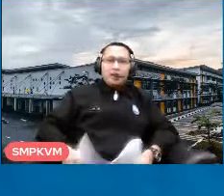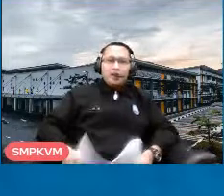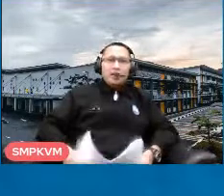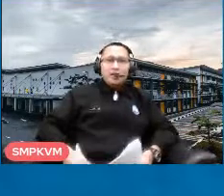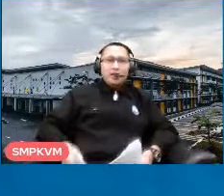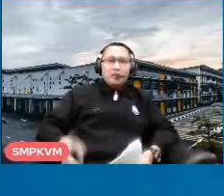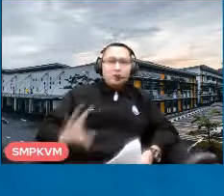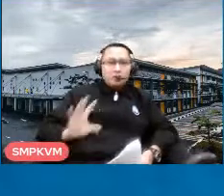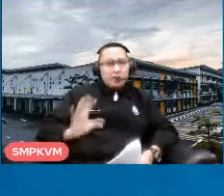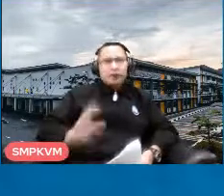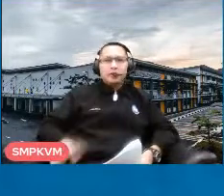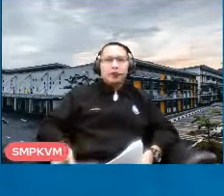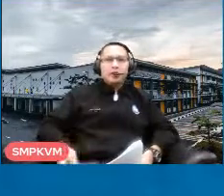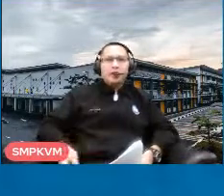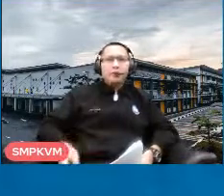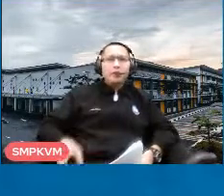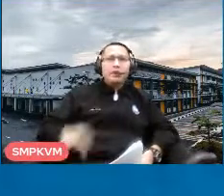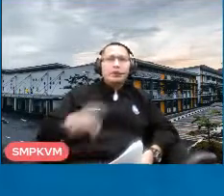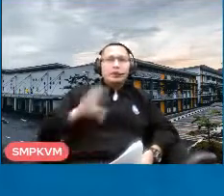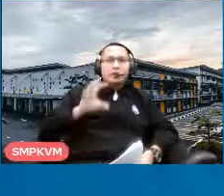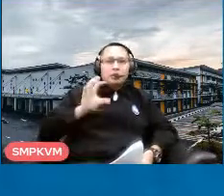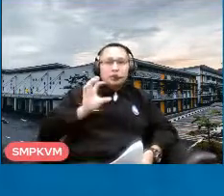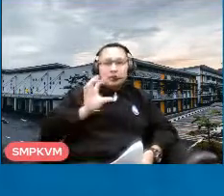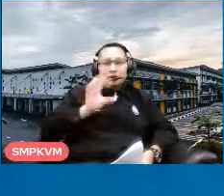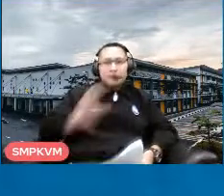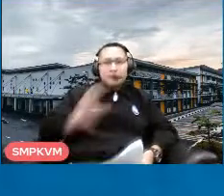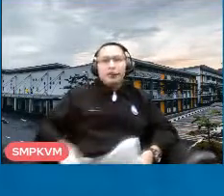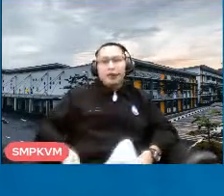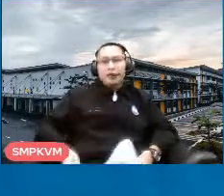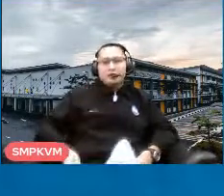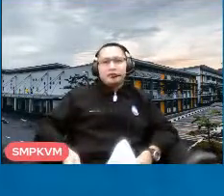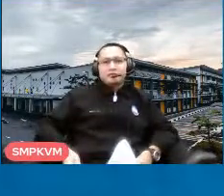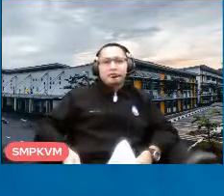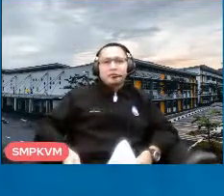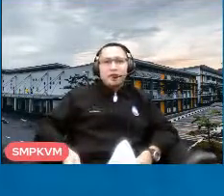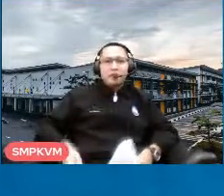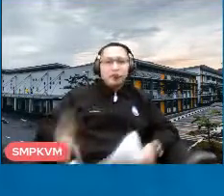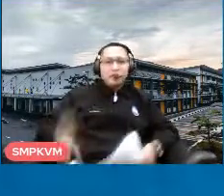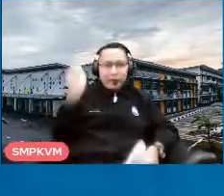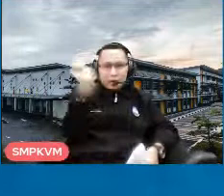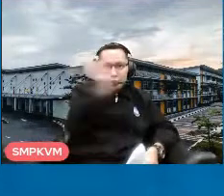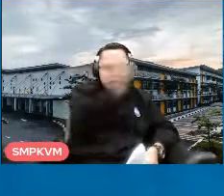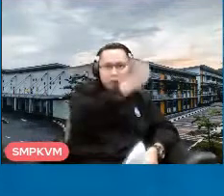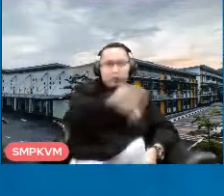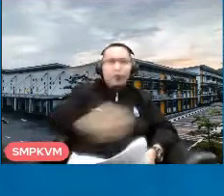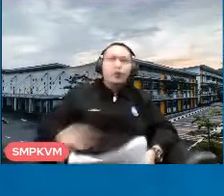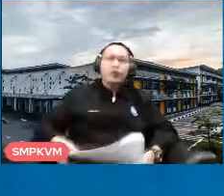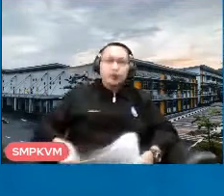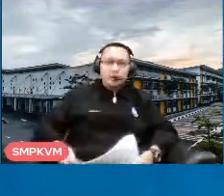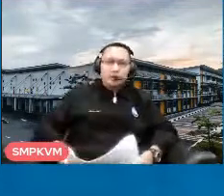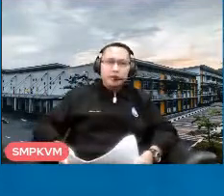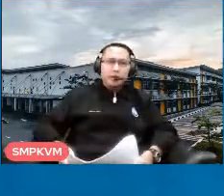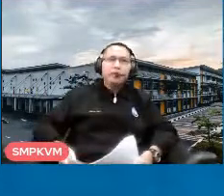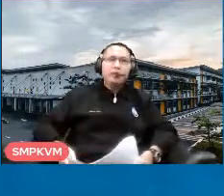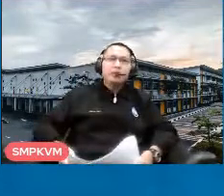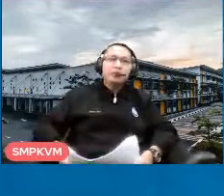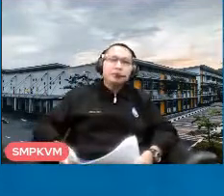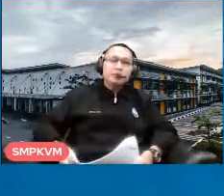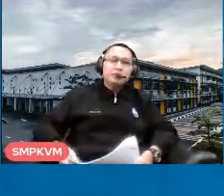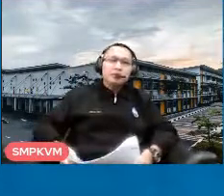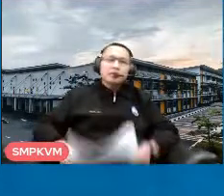ayang nih rambut biasa saja tapi tidak emas kalau Jessica elo Oke saja